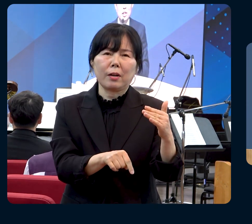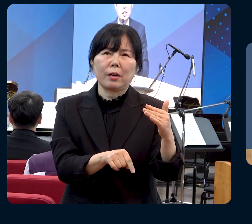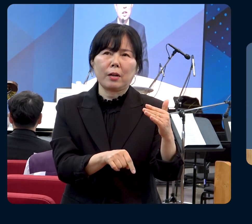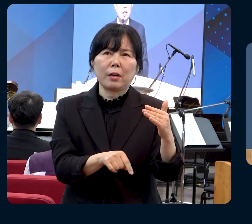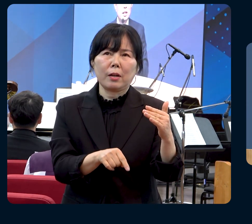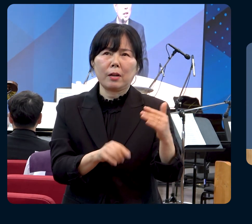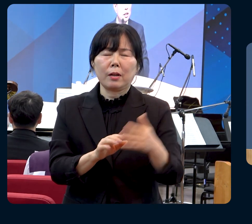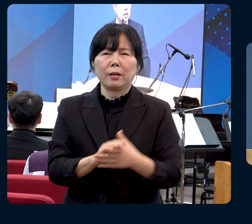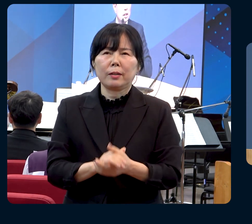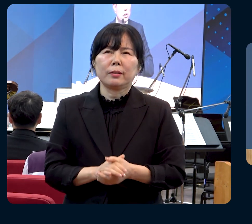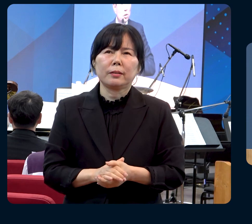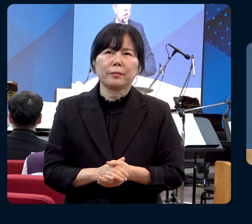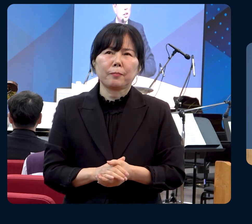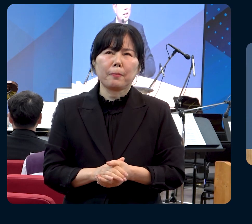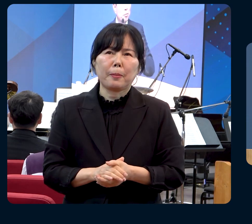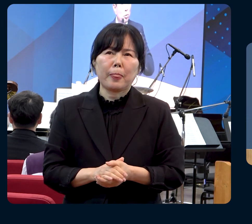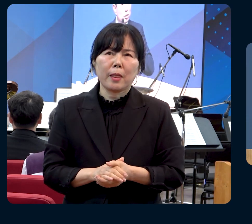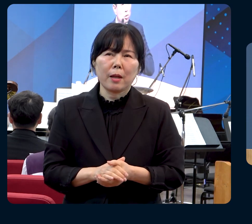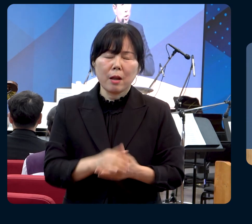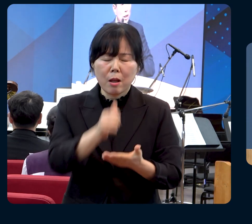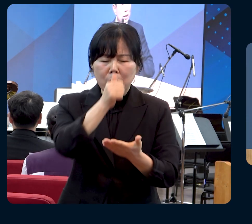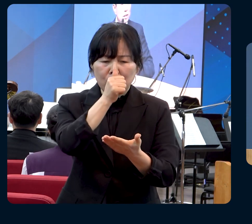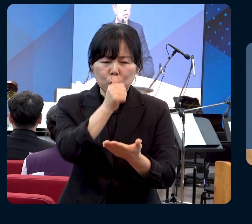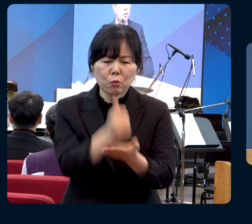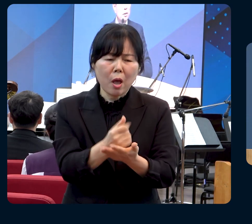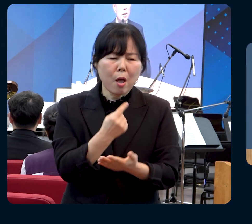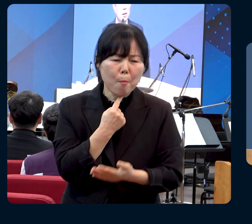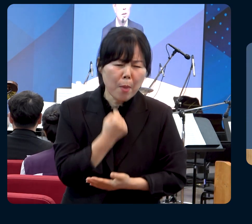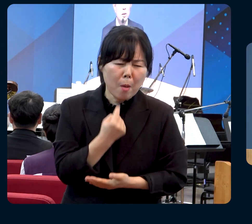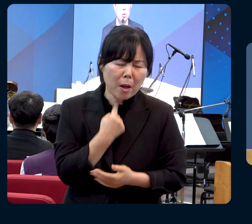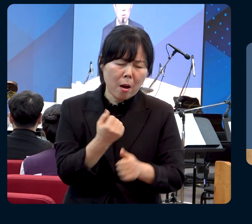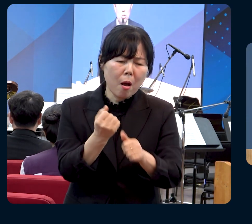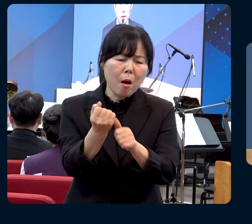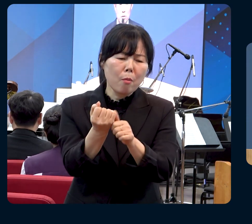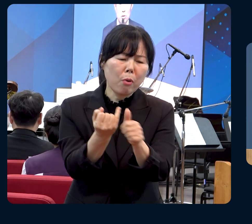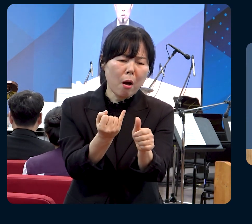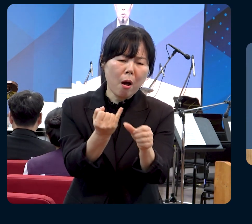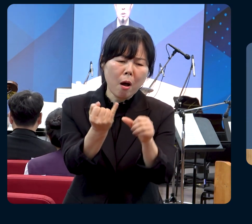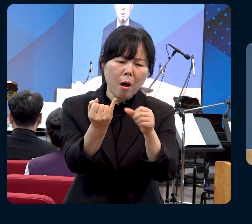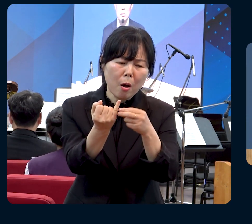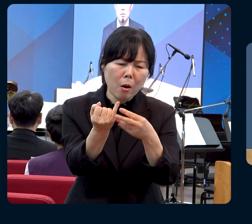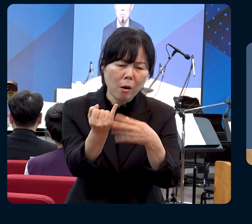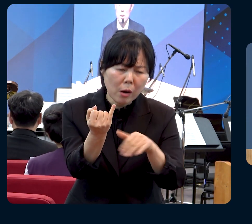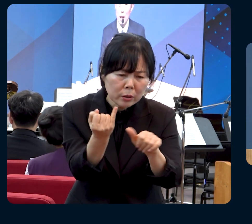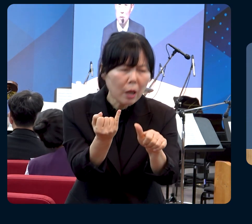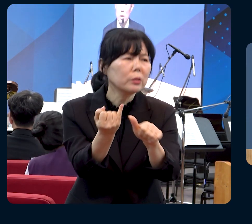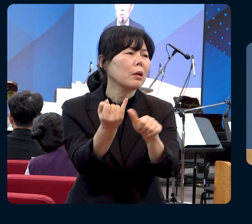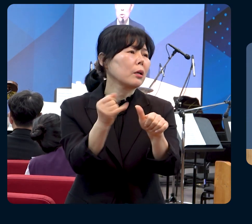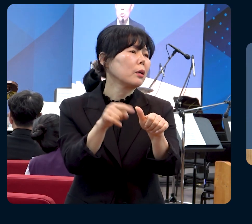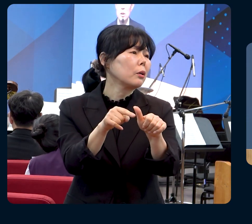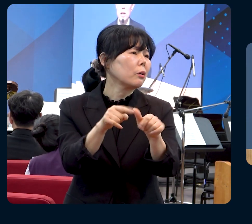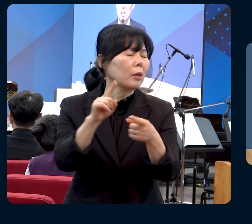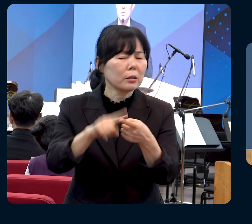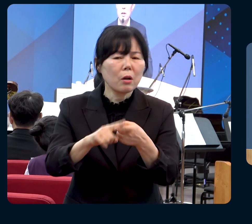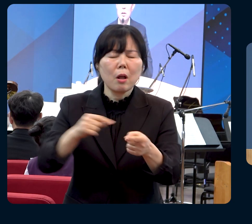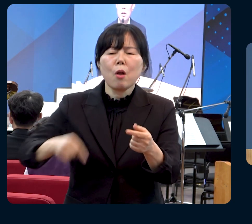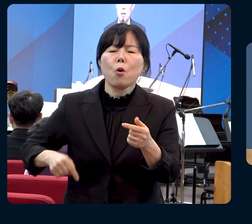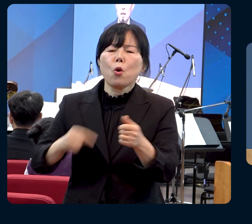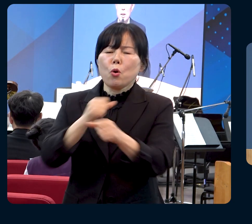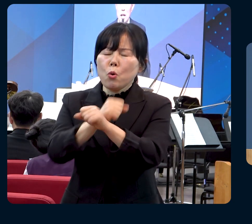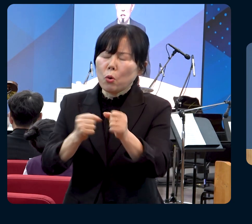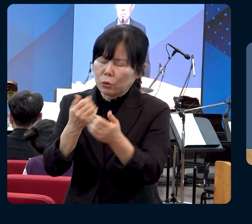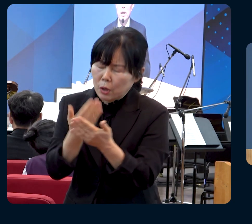하나님이 자신이 저지른 이 모든 죄에 대해서 용서해 주시고 정말 사죄해 주시고 자기